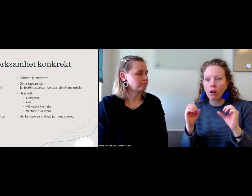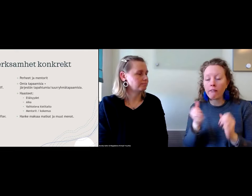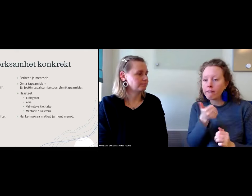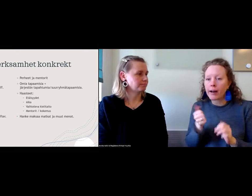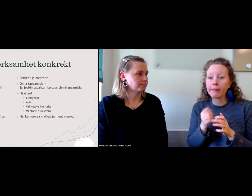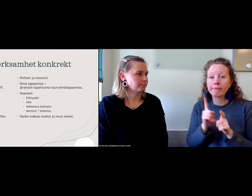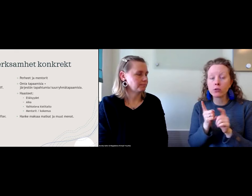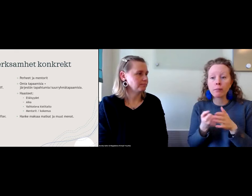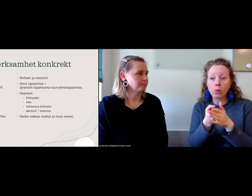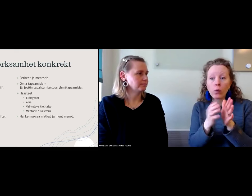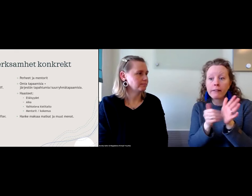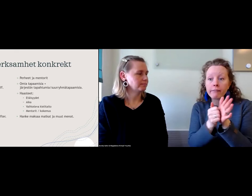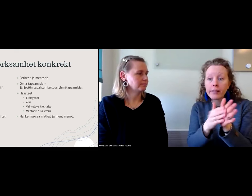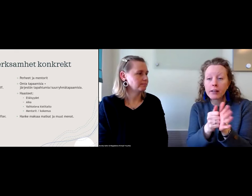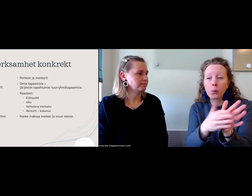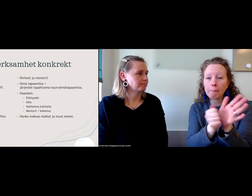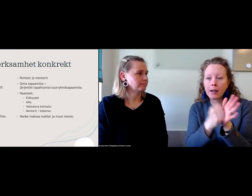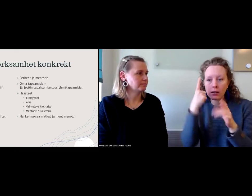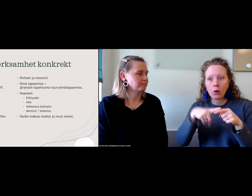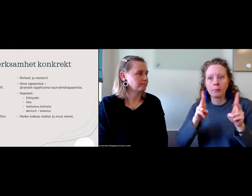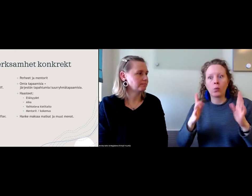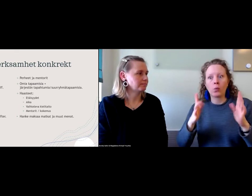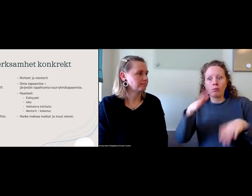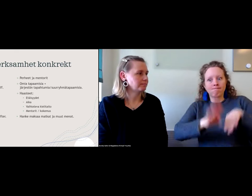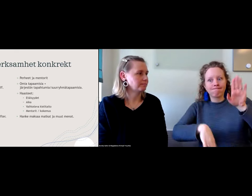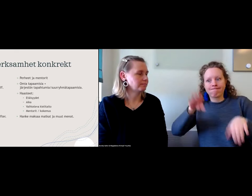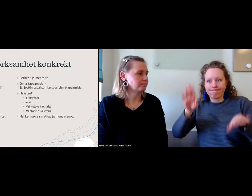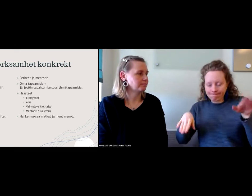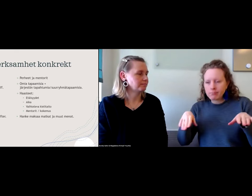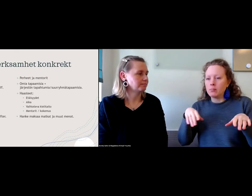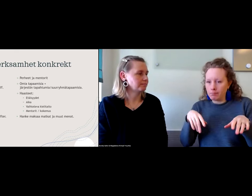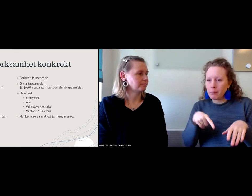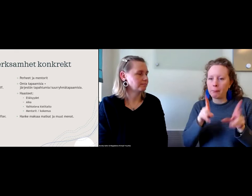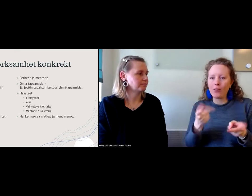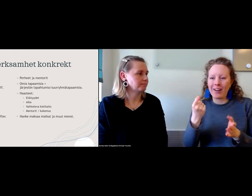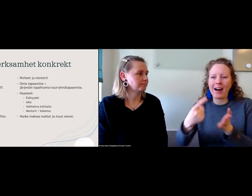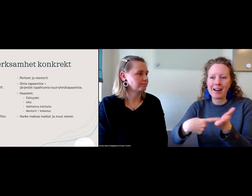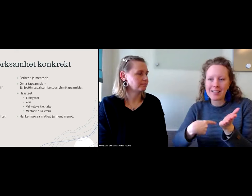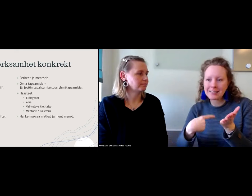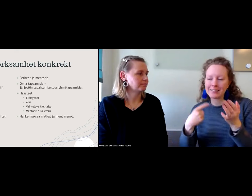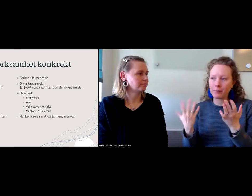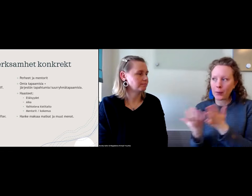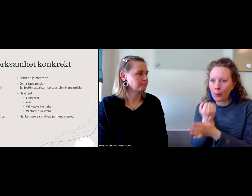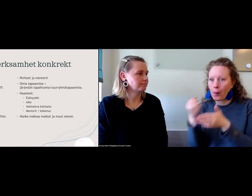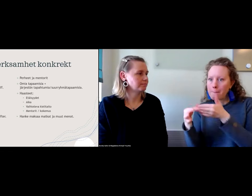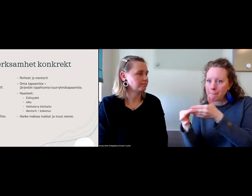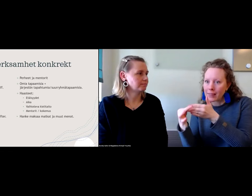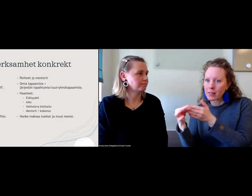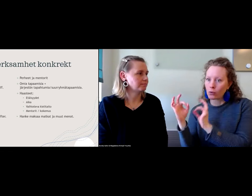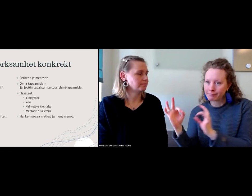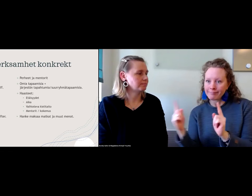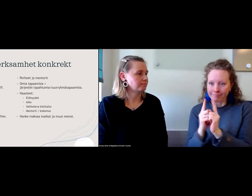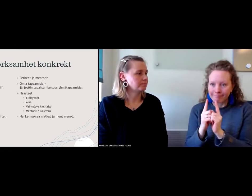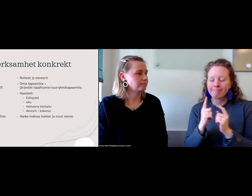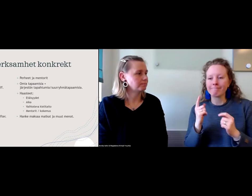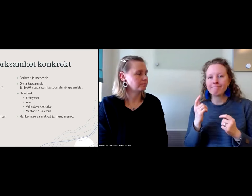saanut etäopetuksella oman kielen, äidinkielen opetusta ja näin. Ja sitten toinen perhe opettelee vasta viittomia. Eli tämäkin täytyy ottaa huomioon. Se on